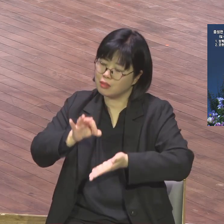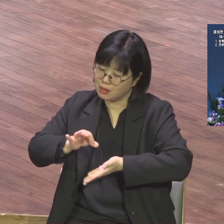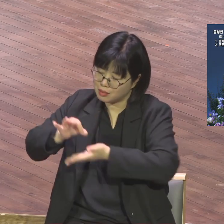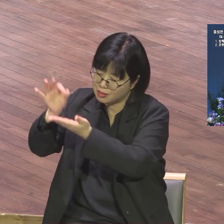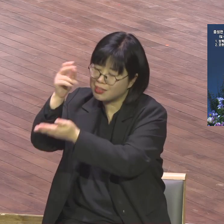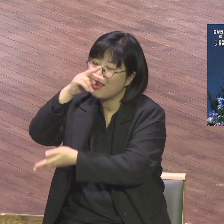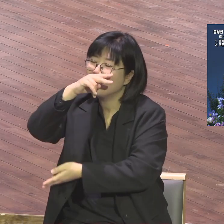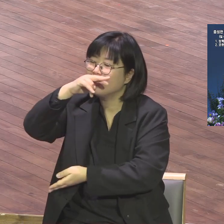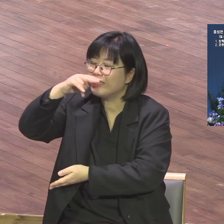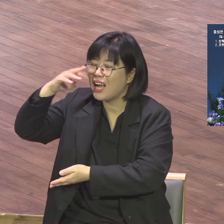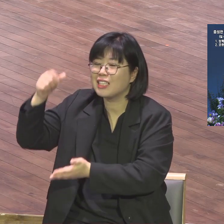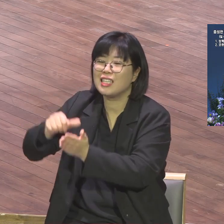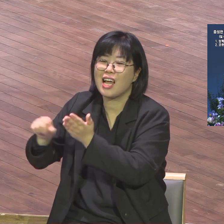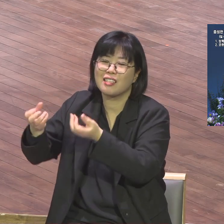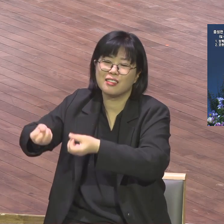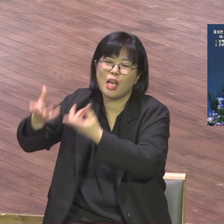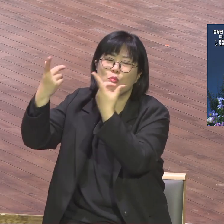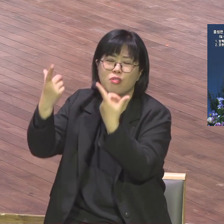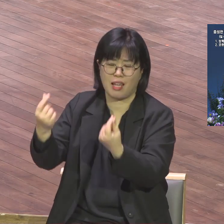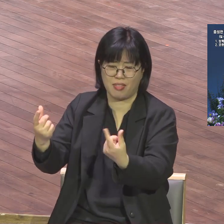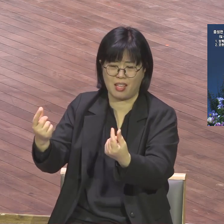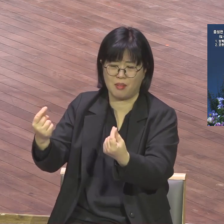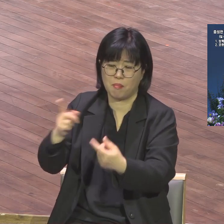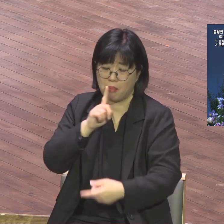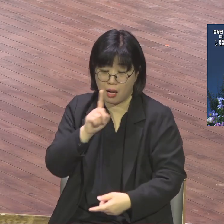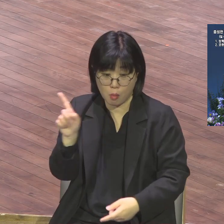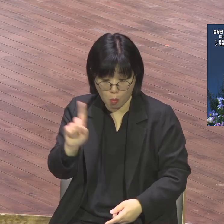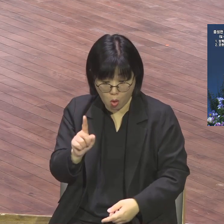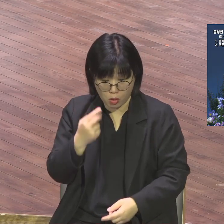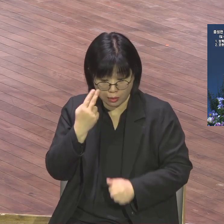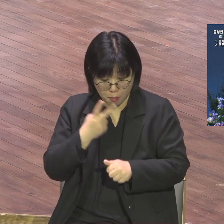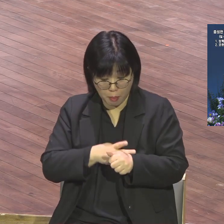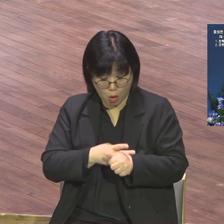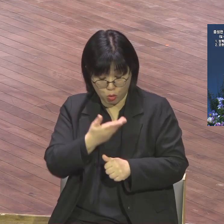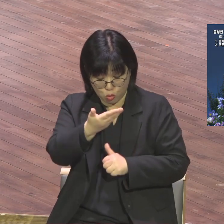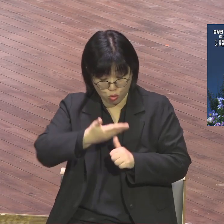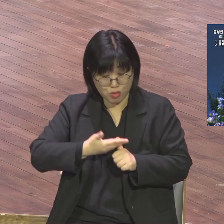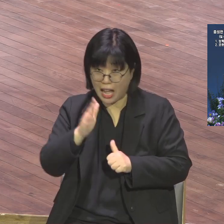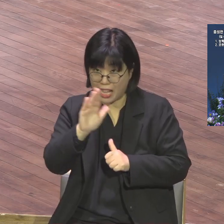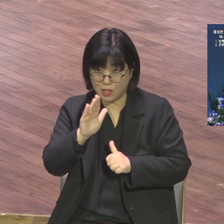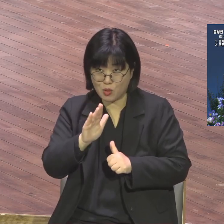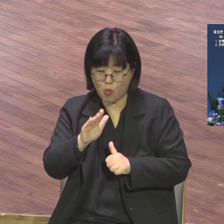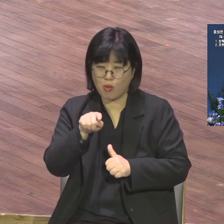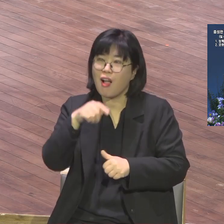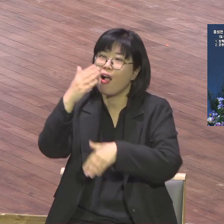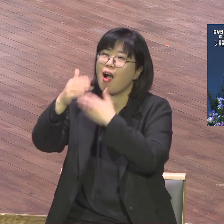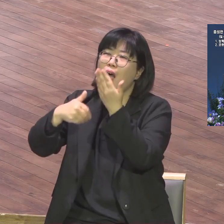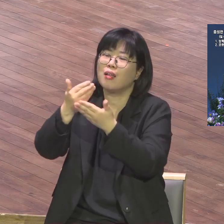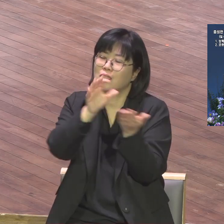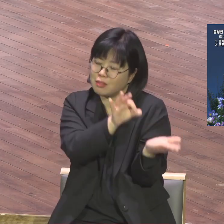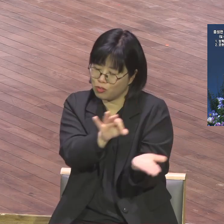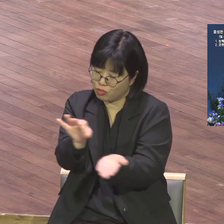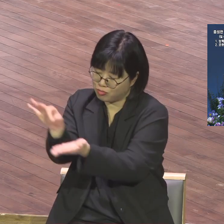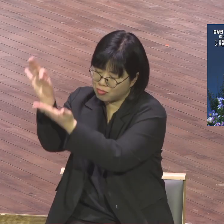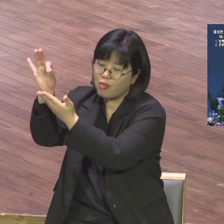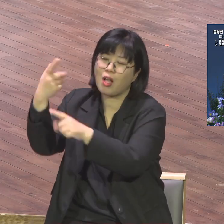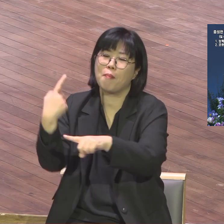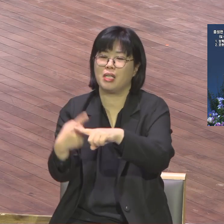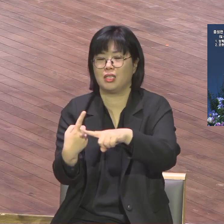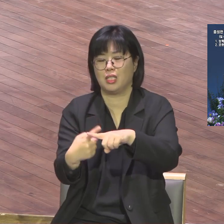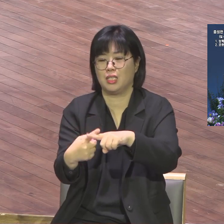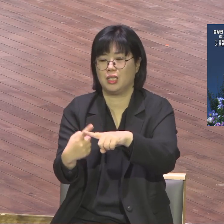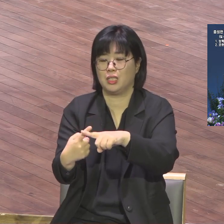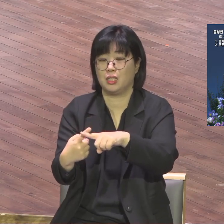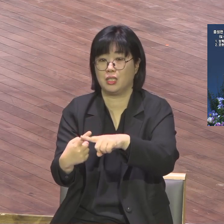바울이 지금 누구이라고 했습니까? 하나님이라고 했어요. 그럼 하나님이 받으신 것이다. 하나님 바울께 드린 게 아니에요. 하나님께